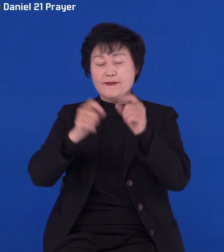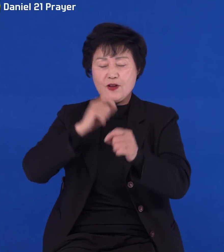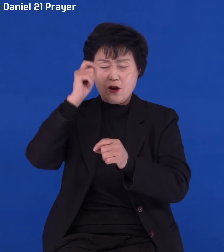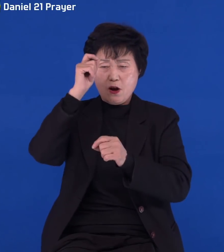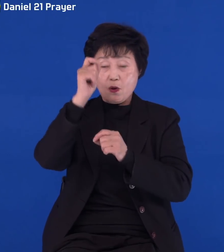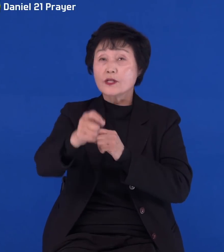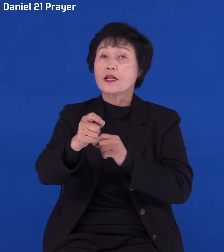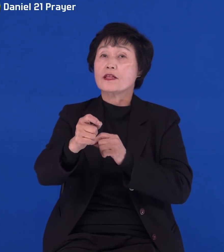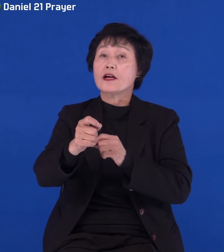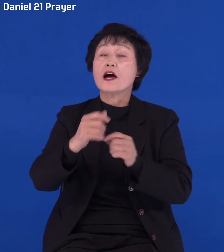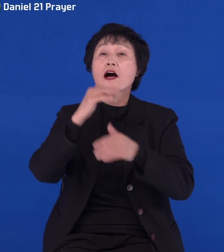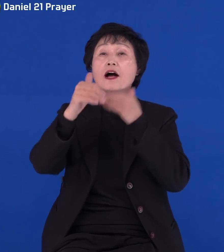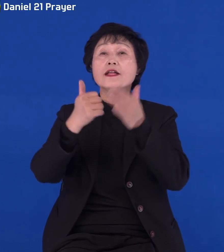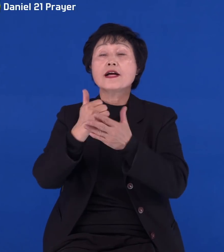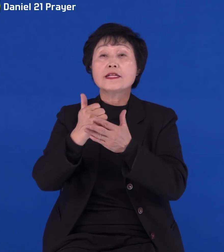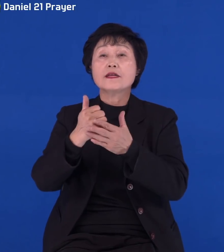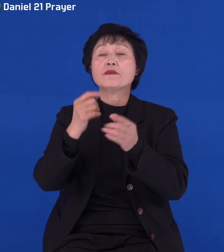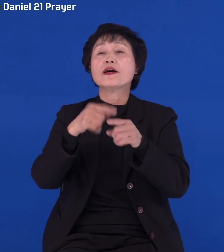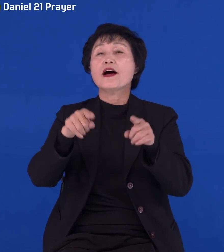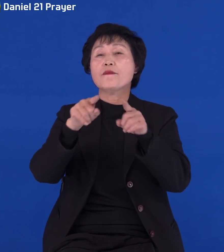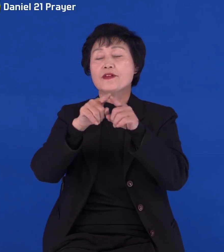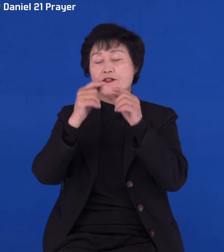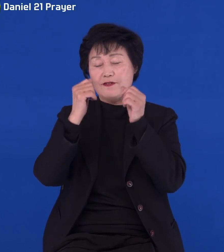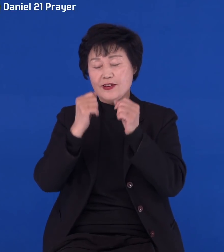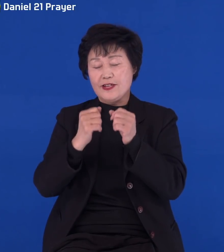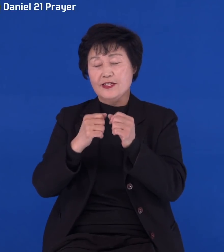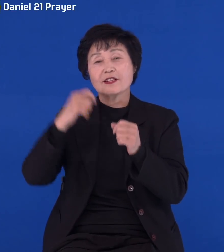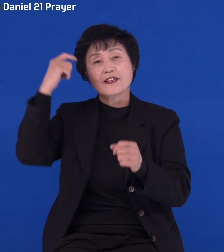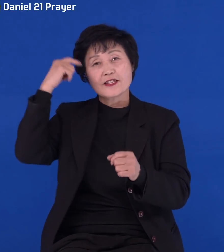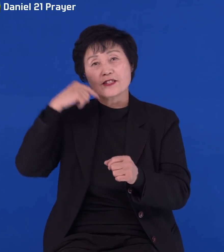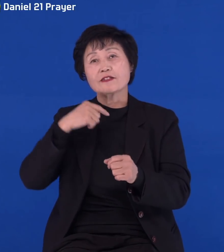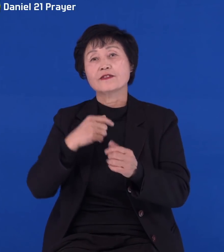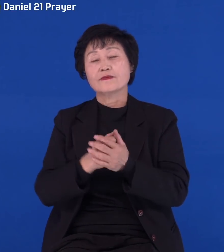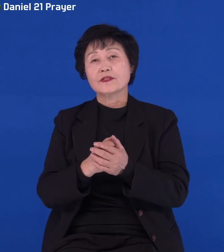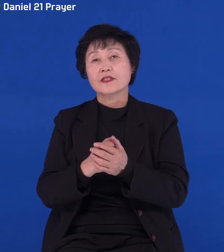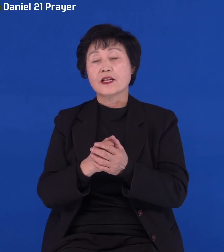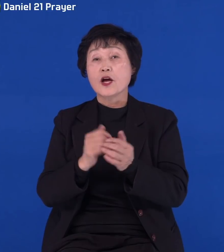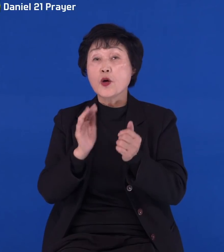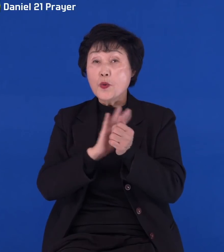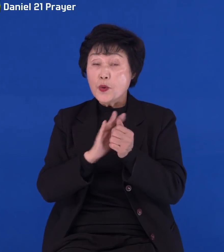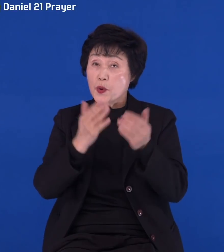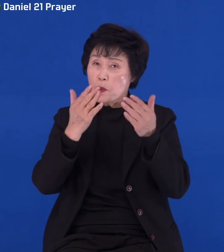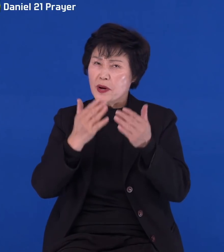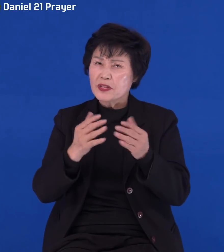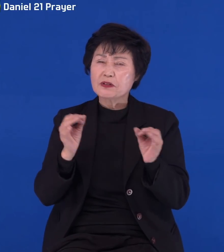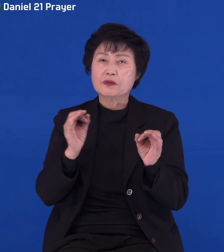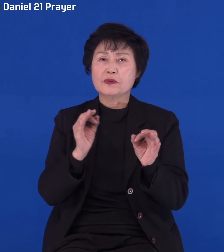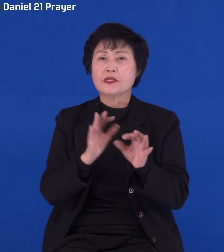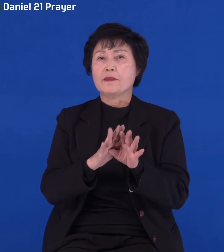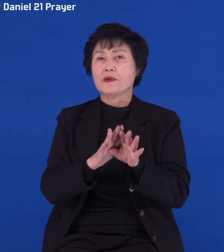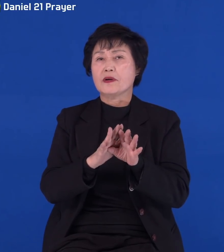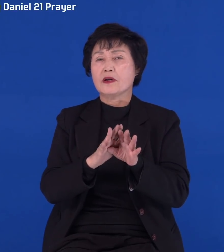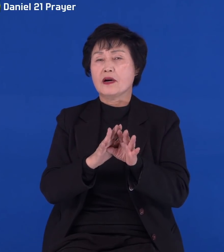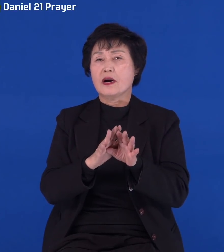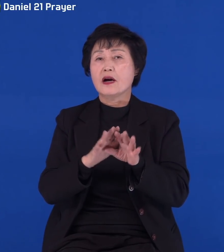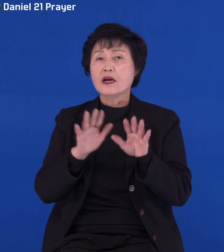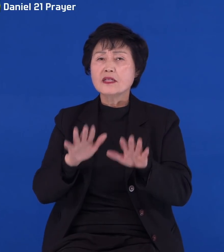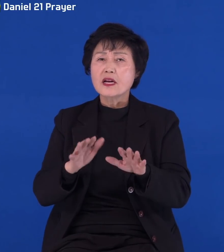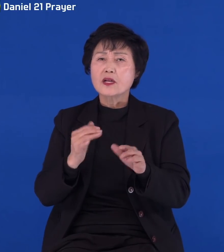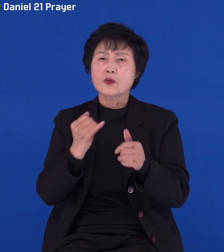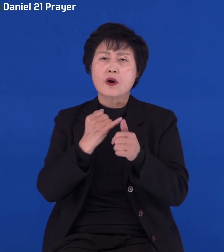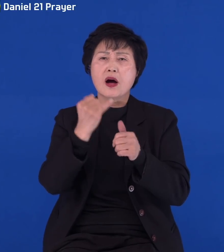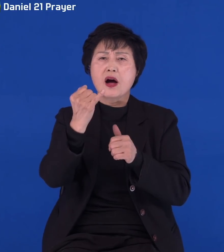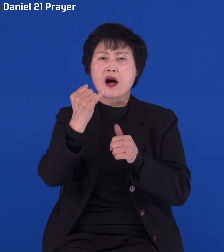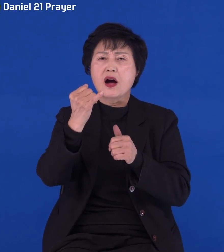잊어버렸지만 하나님이 붙들고 계시구나. 그리고 위로받은 것도 잠시. 이제는 저희 아내가 쓰러집니다.